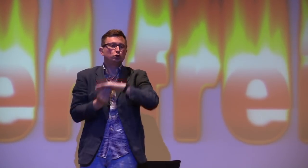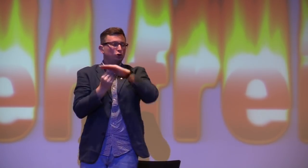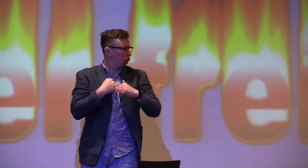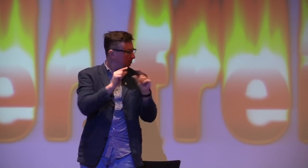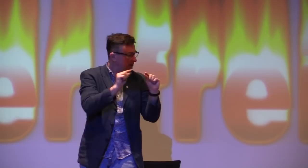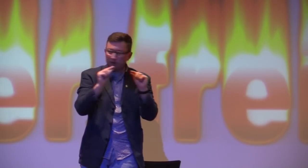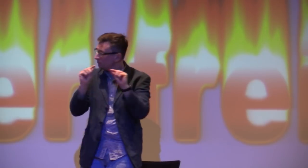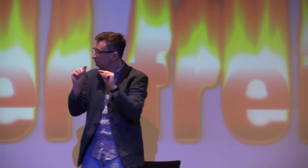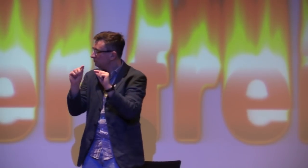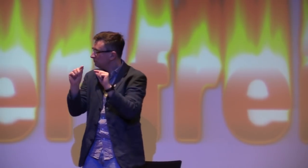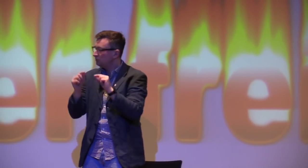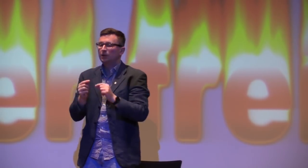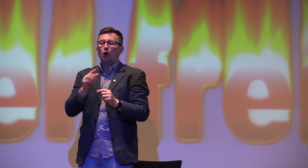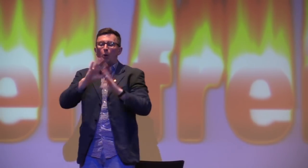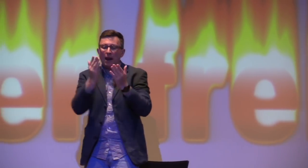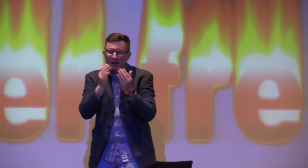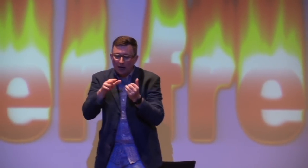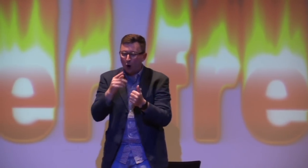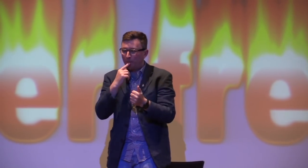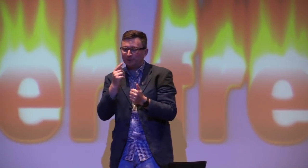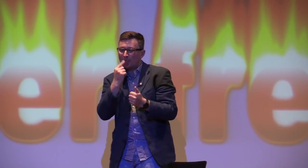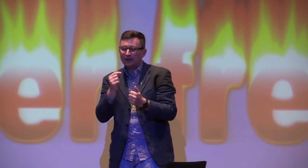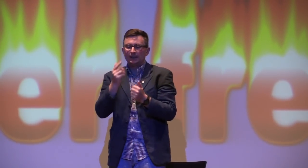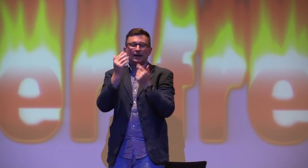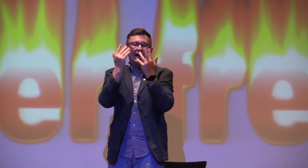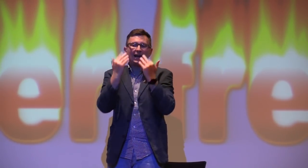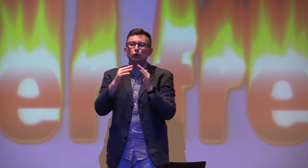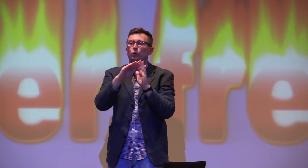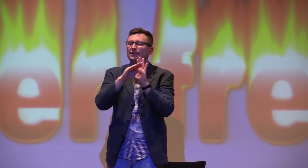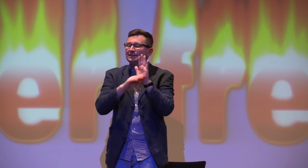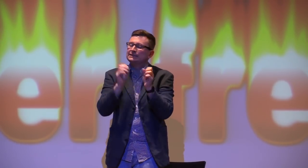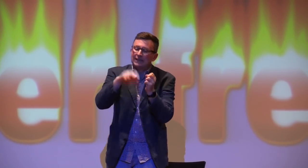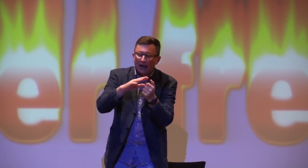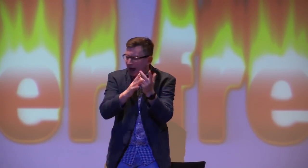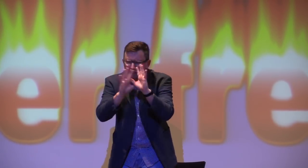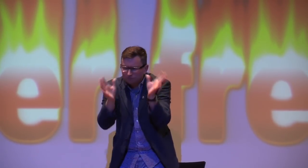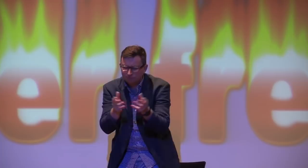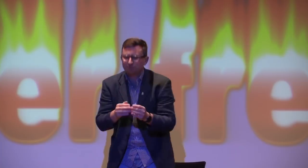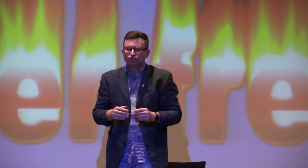wieder weitergeleitet. Ne? Und da wurden wir ja aber auch das unterstützt, weil das ja natürlich auch Sicherheit gibt,